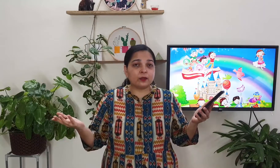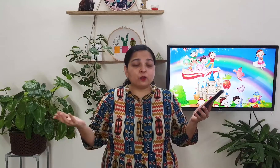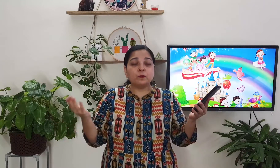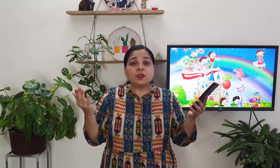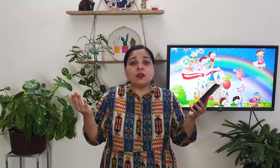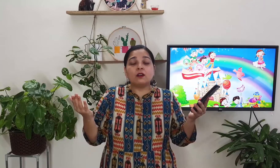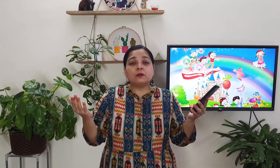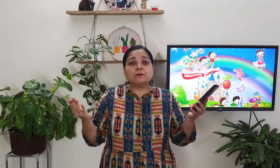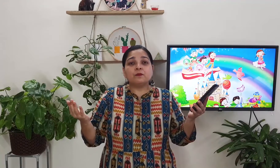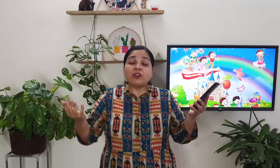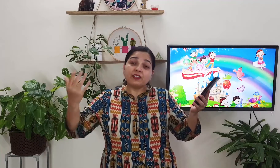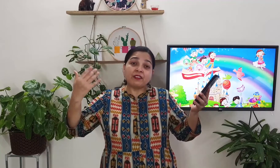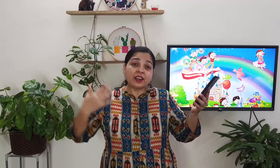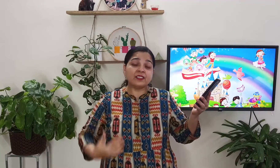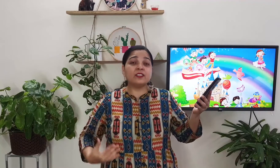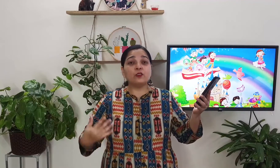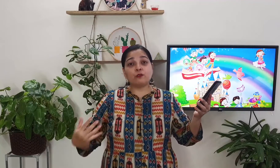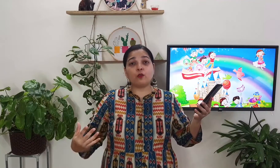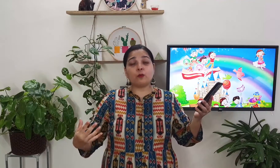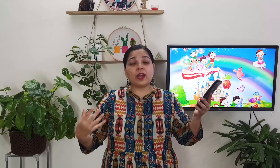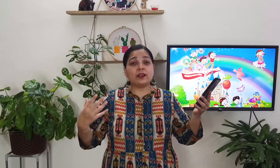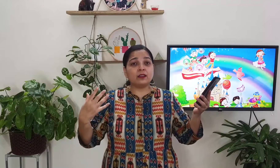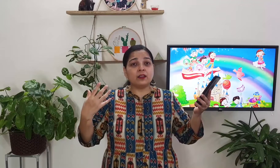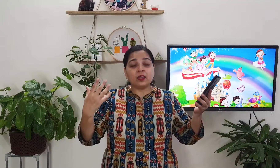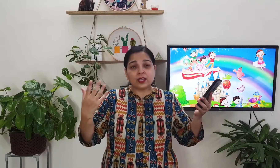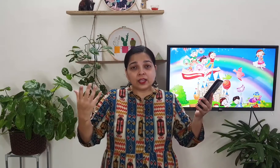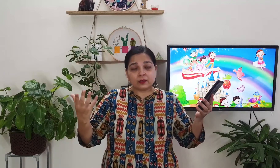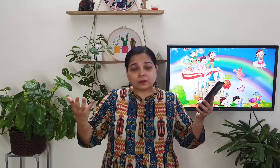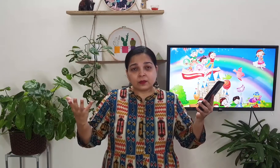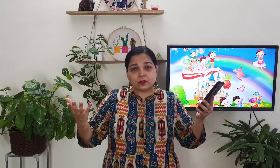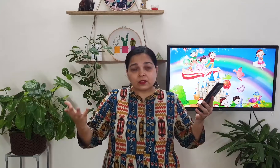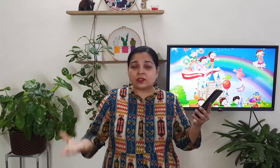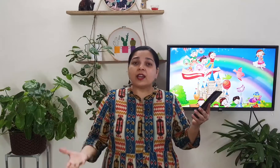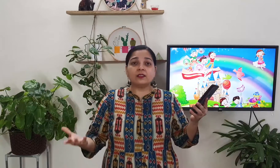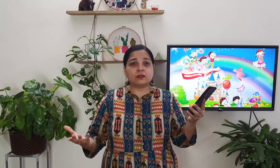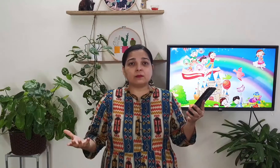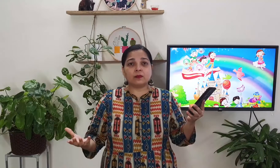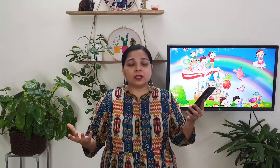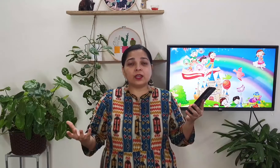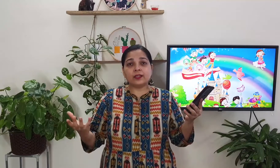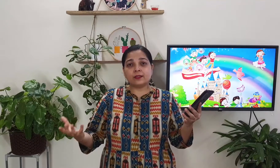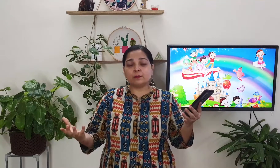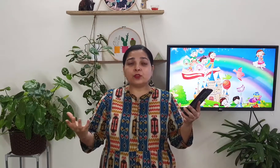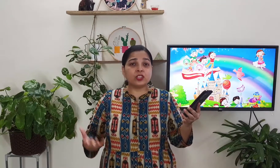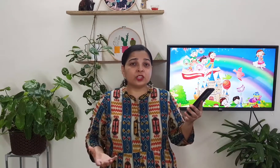இயேசுவின் பெயரை பயன்படுத்த உங்களுக்கு விசுவாசம் தேவை என்று தேவன் சொல்லவில்லை. அது